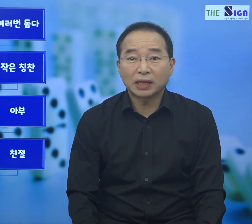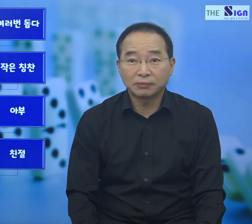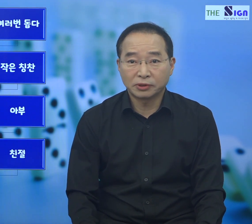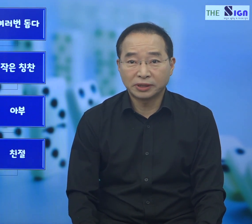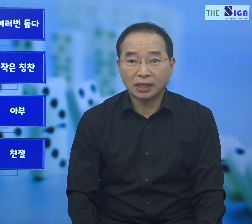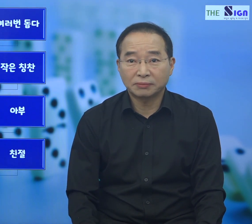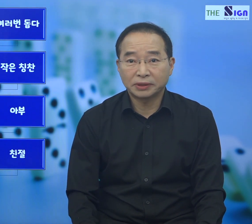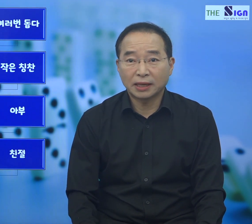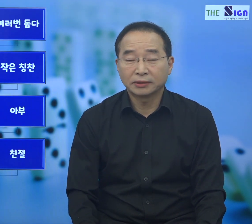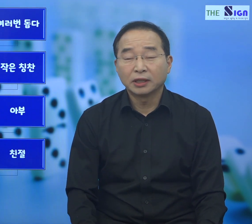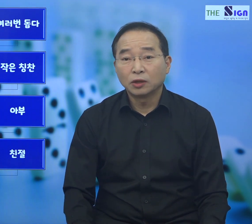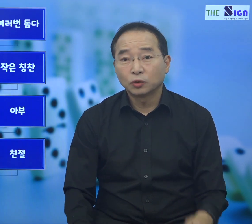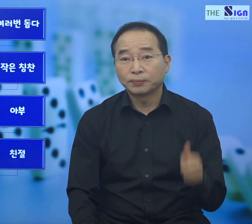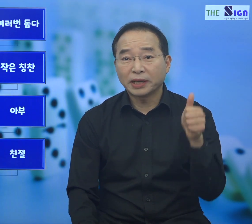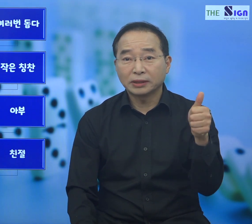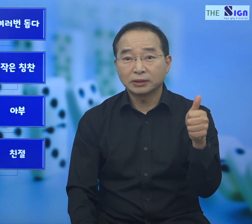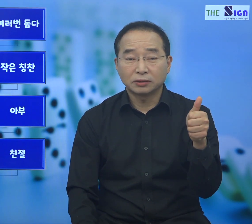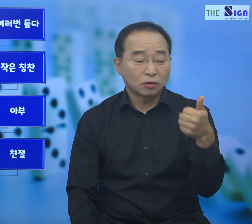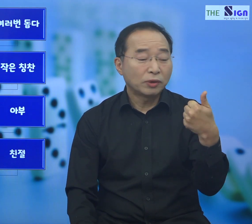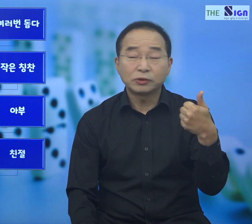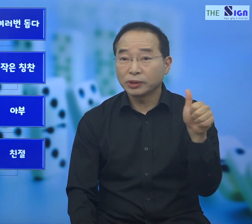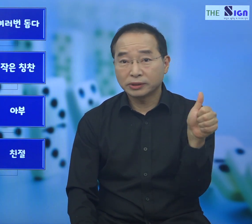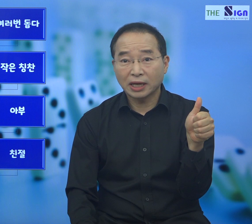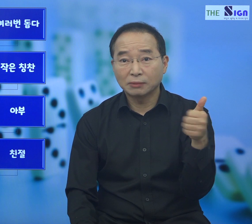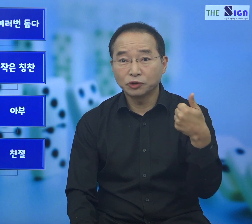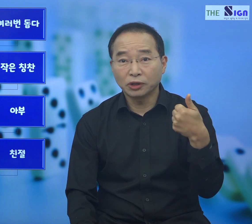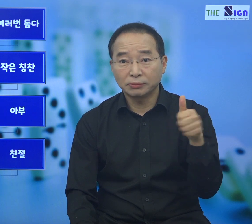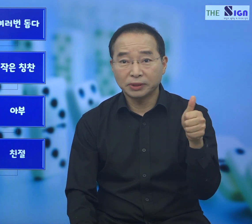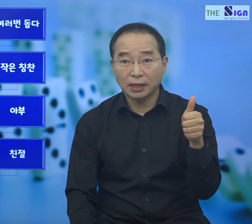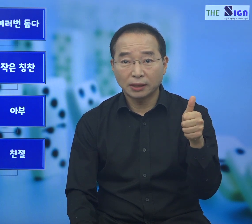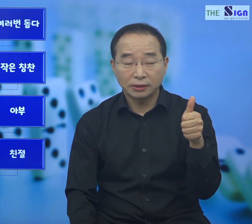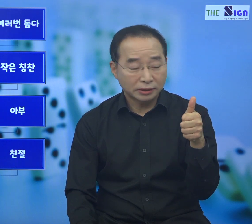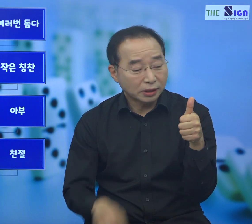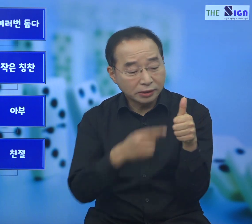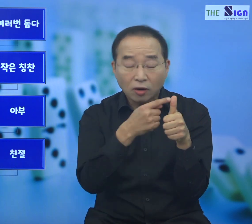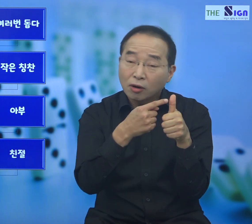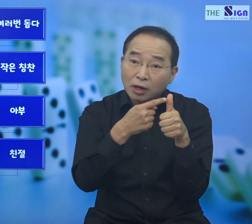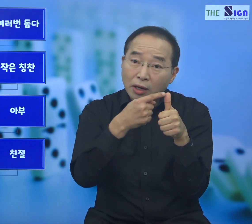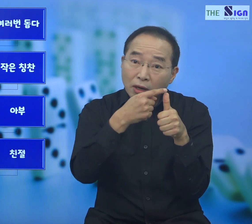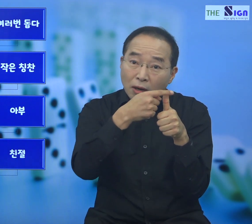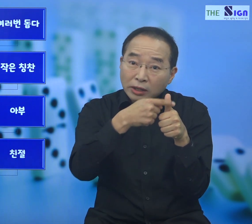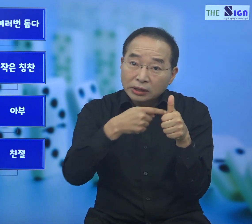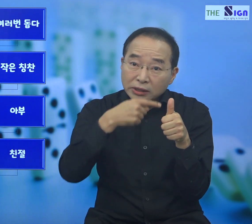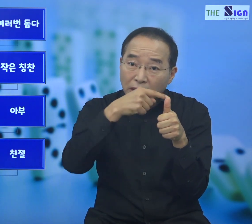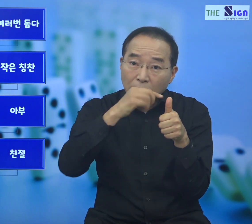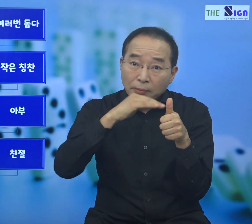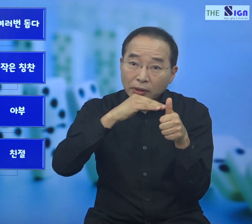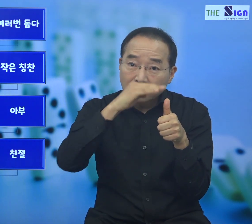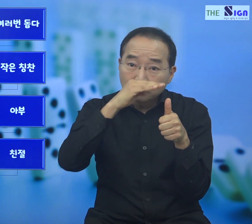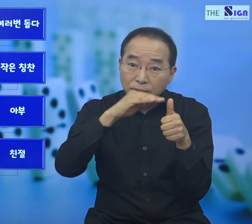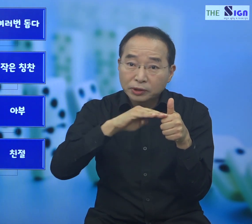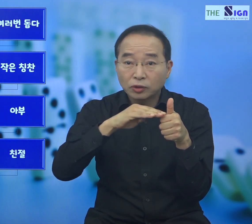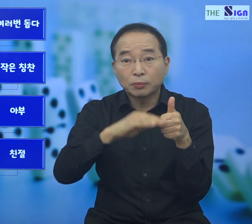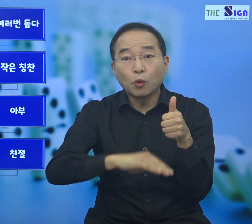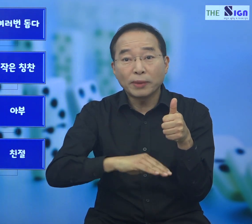돕다부터 시작합니다. 돕다는 왼손은 사람 수형입니다. 자, 그래서 이게 머리 있는 부분이 이